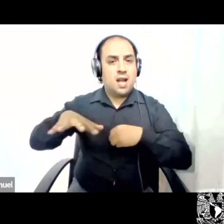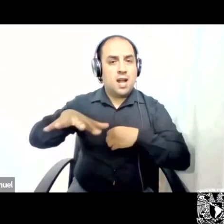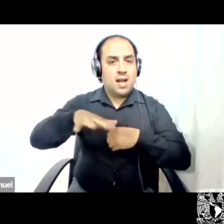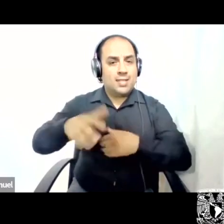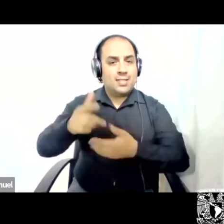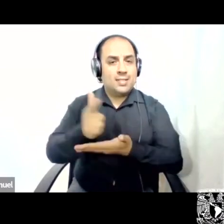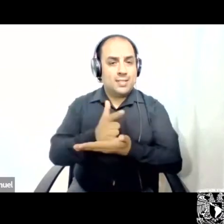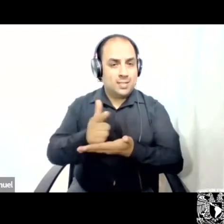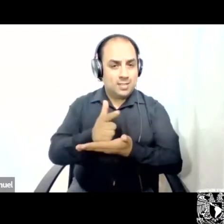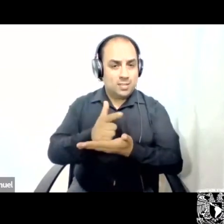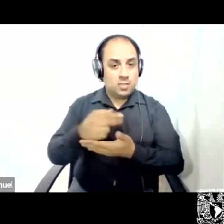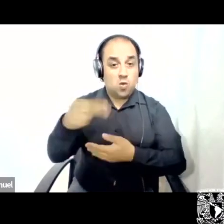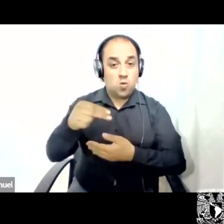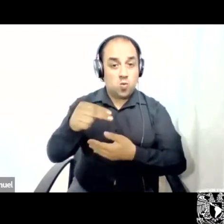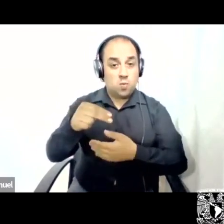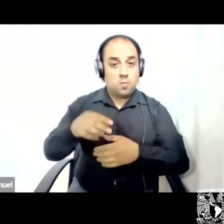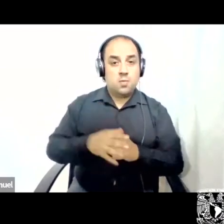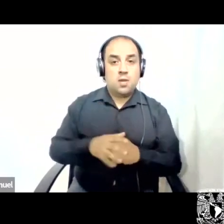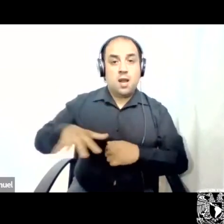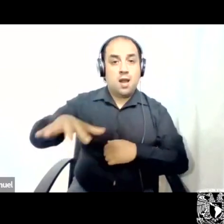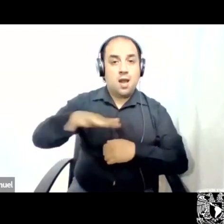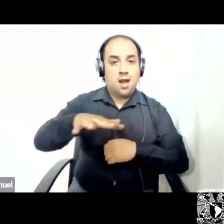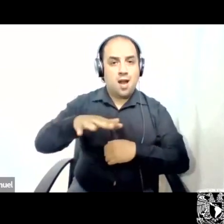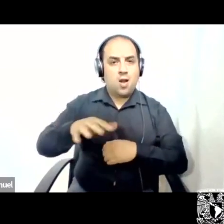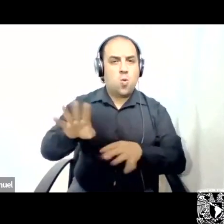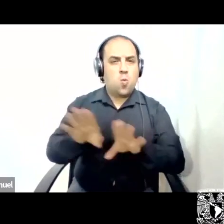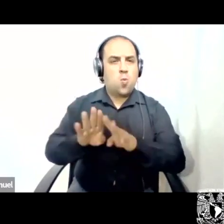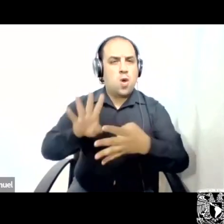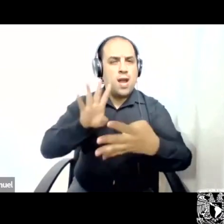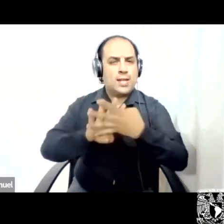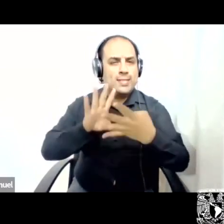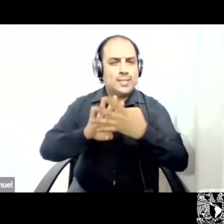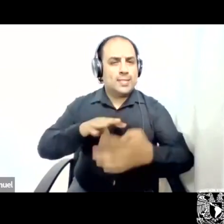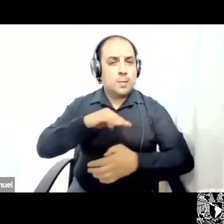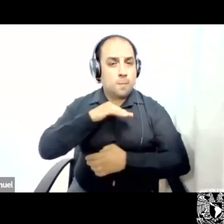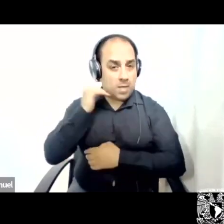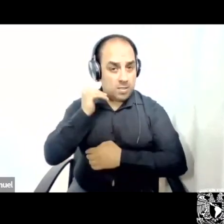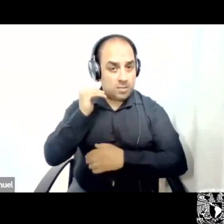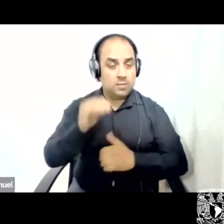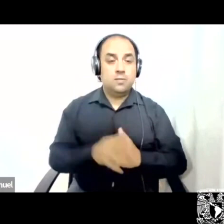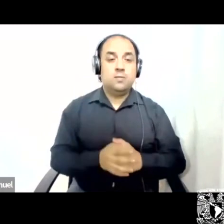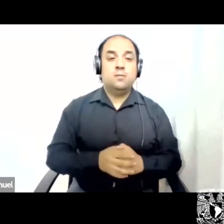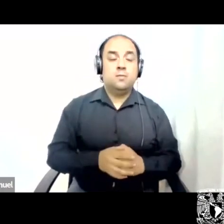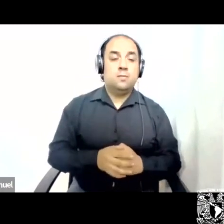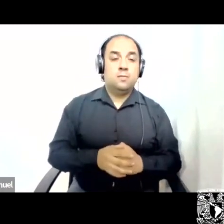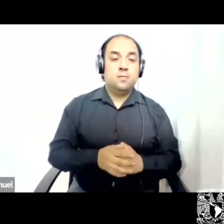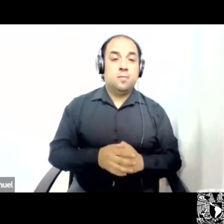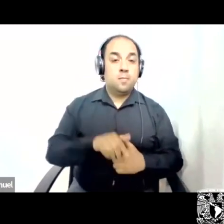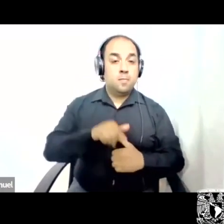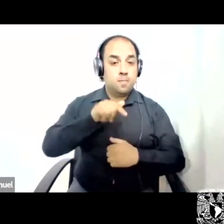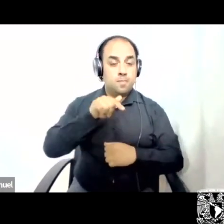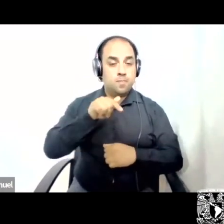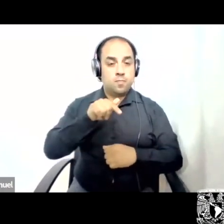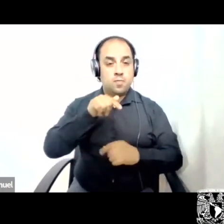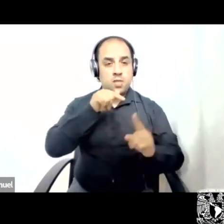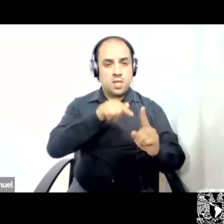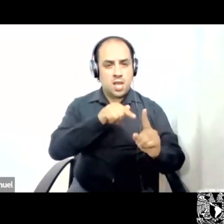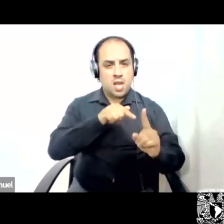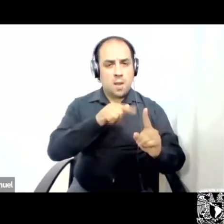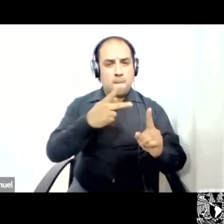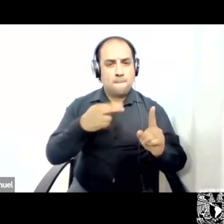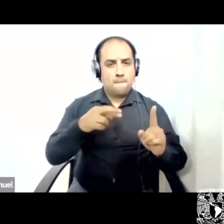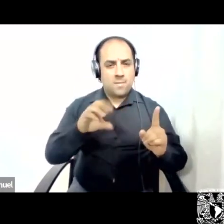nombre se le designa a los campos de concentración. Y él propone las